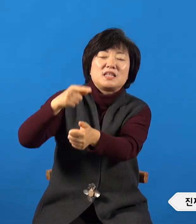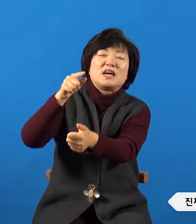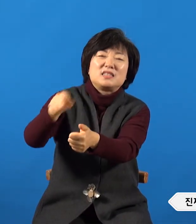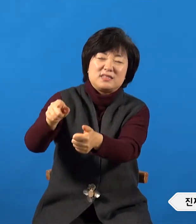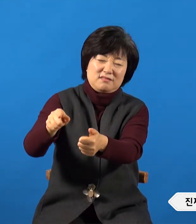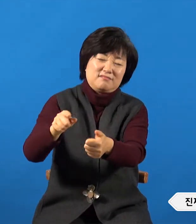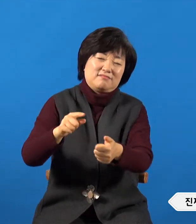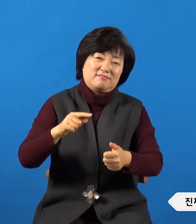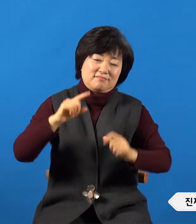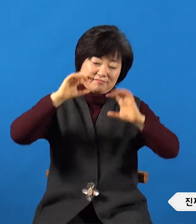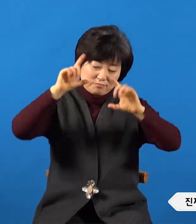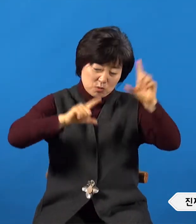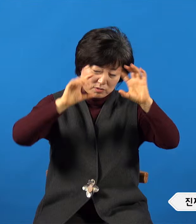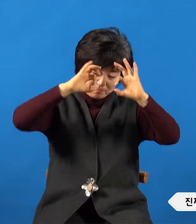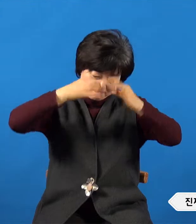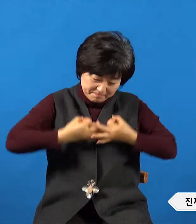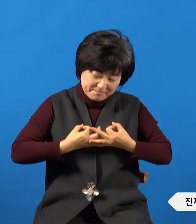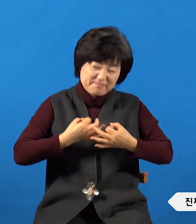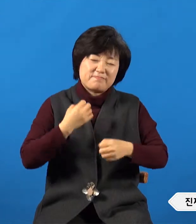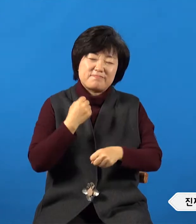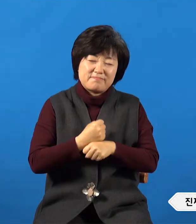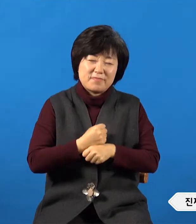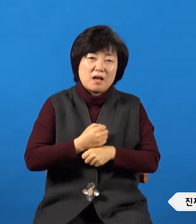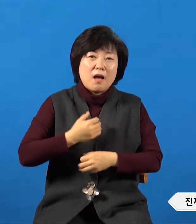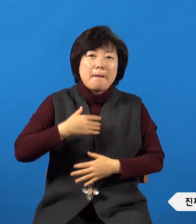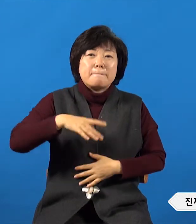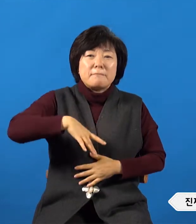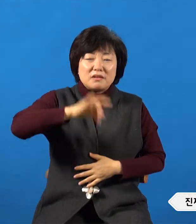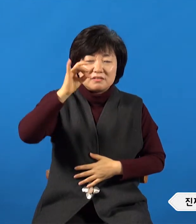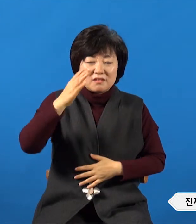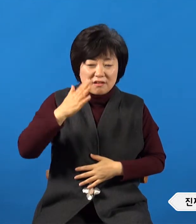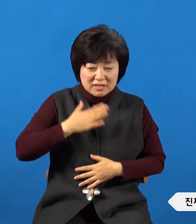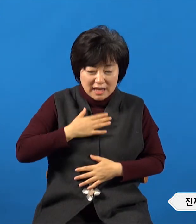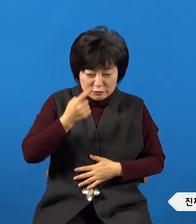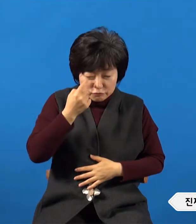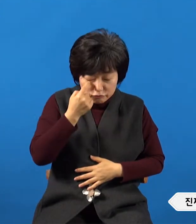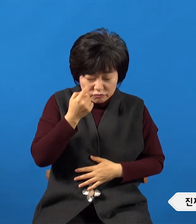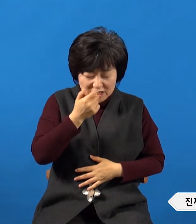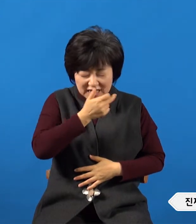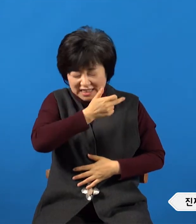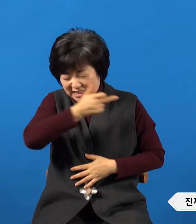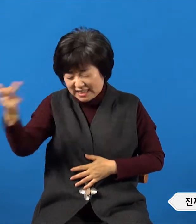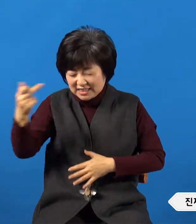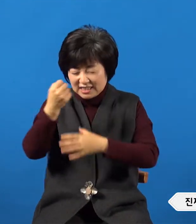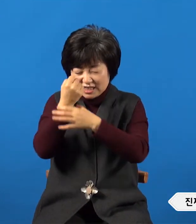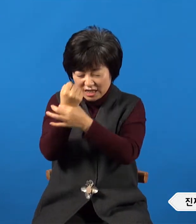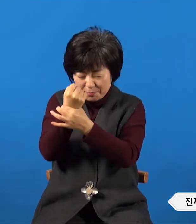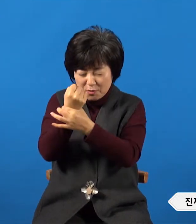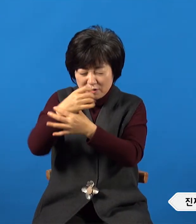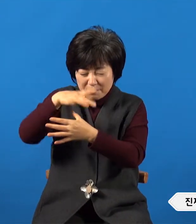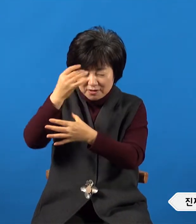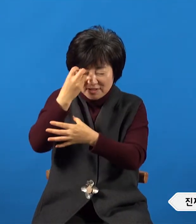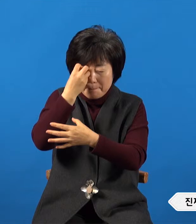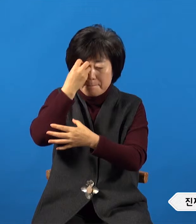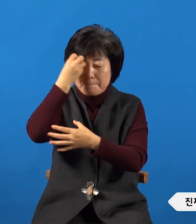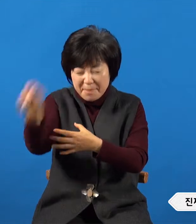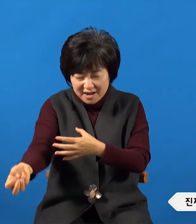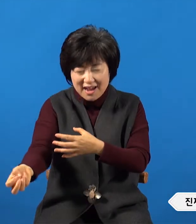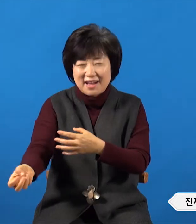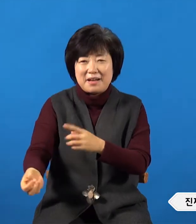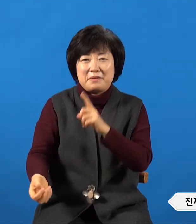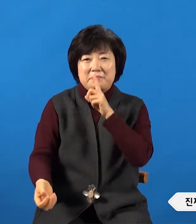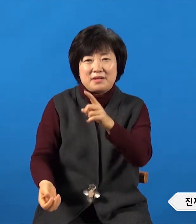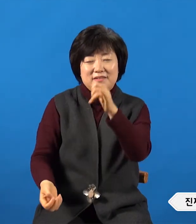성경은 말씀하시면서 먼저 내 눈에 있는 대들보를 빼라 라고